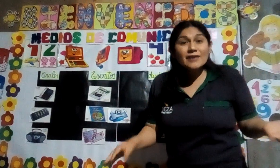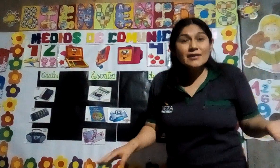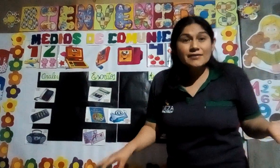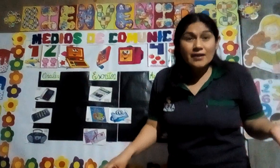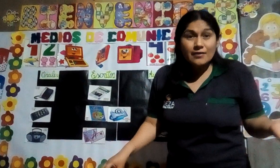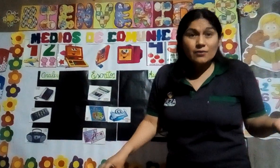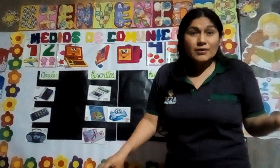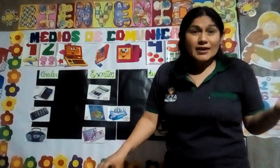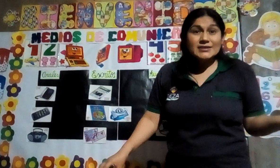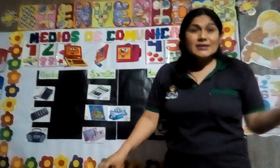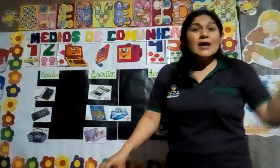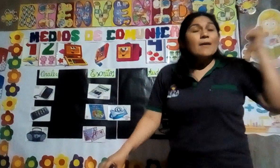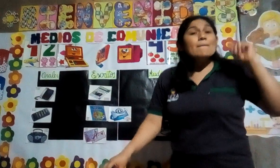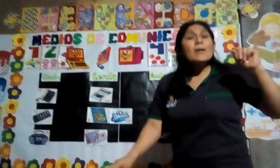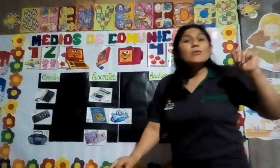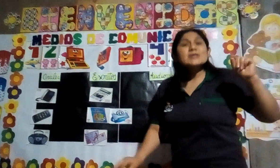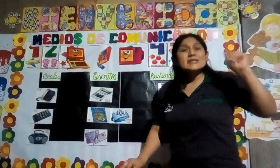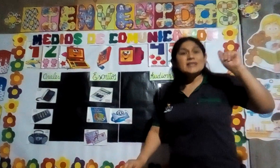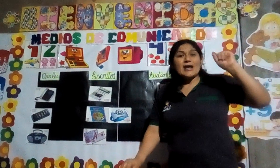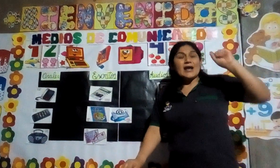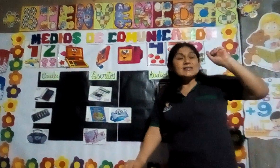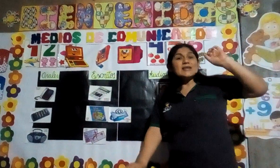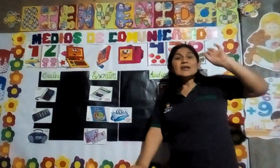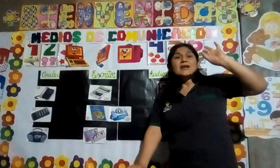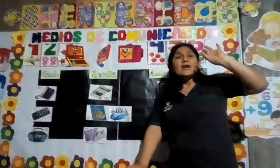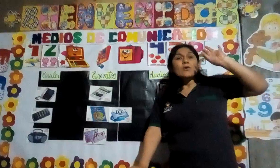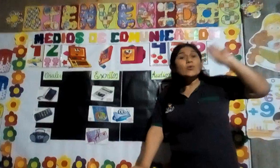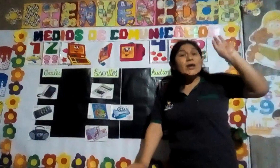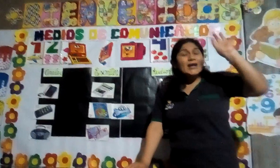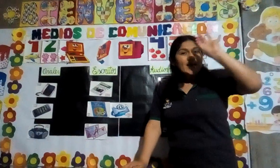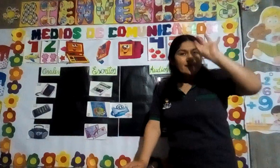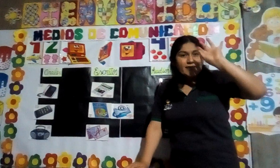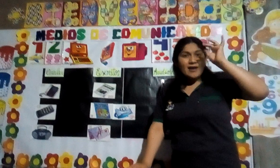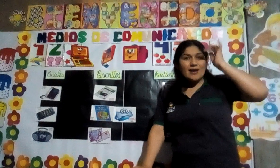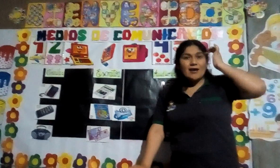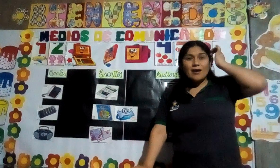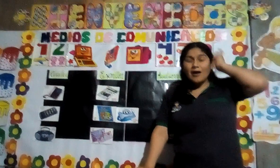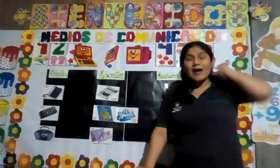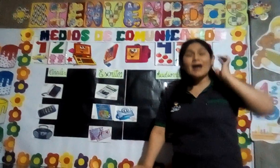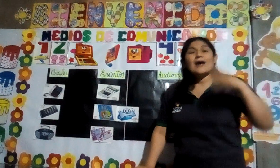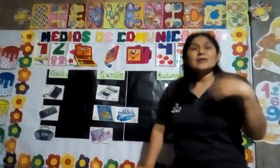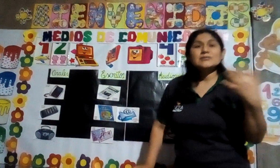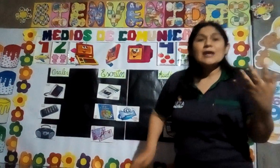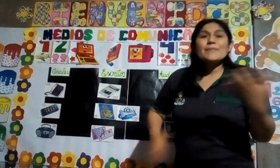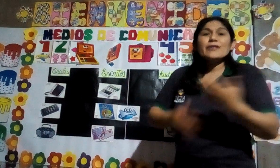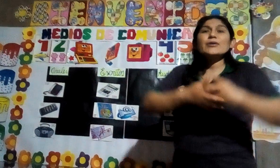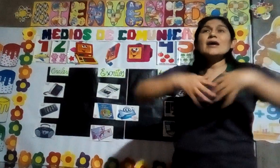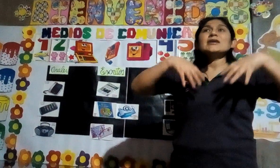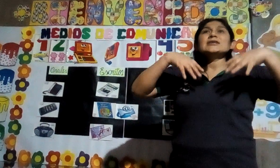del día de hoy es, vamos a hacer una carta a la persona